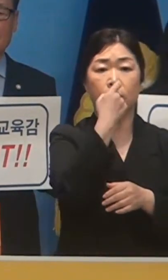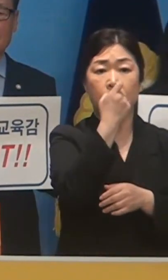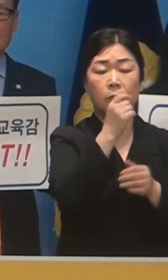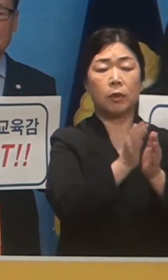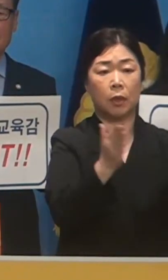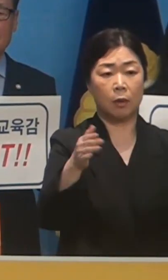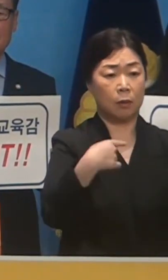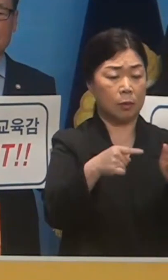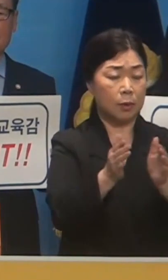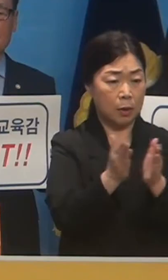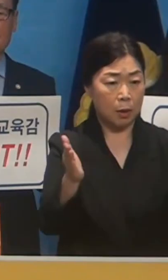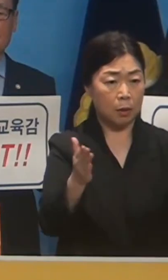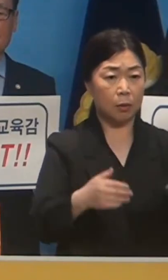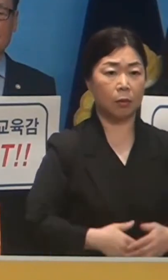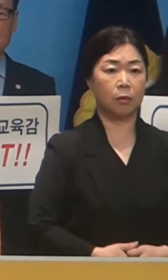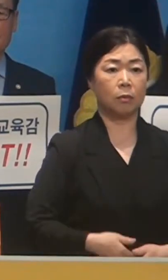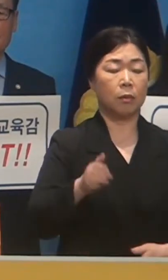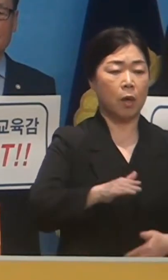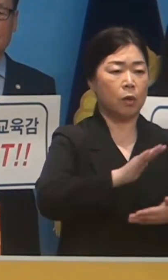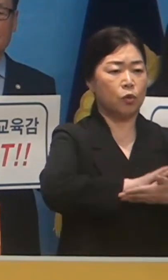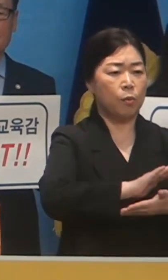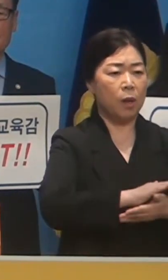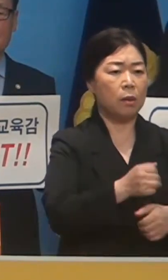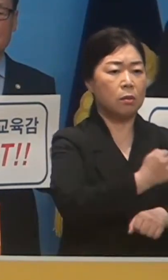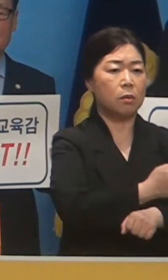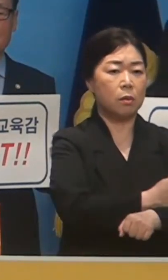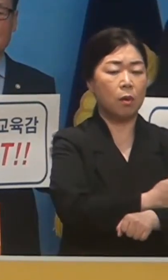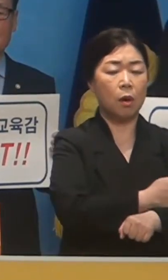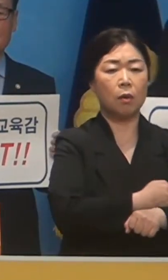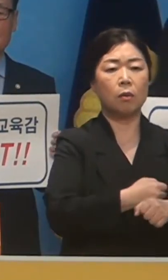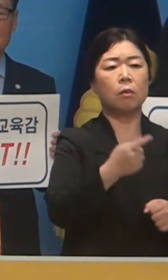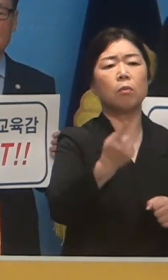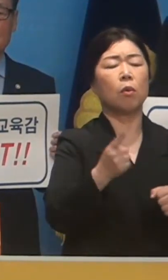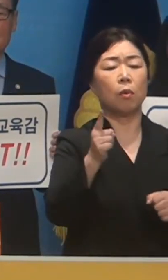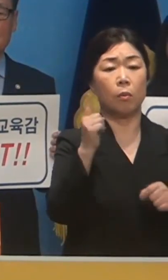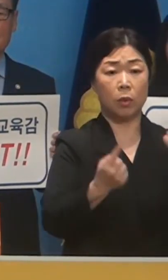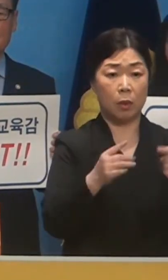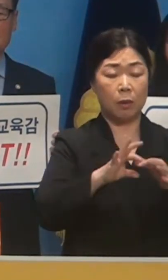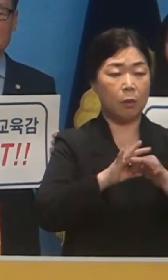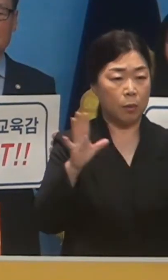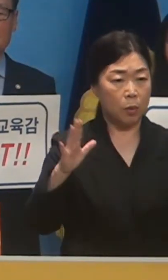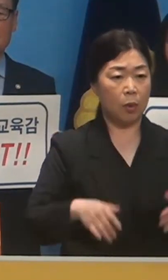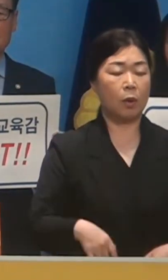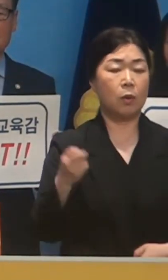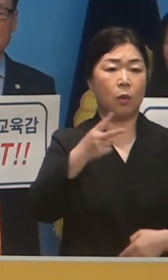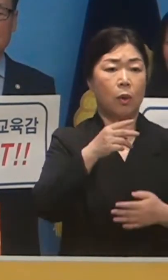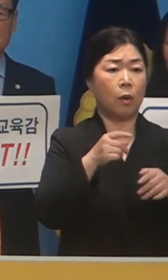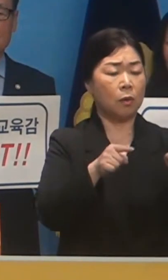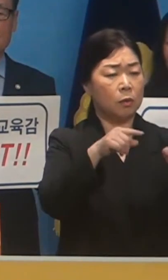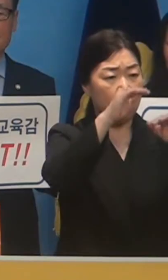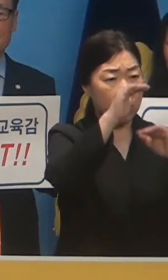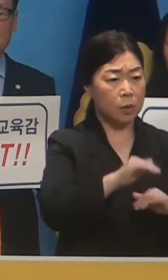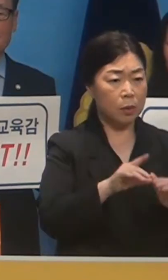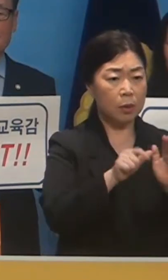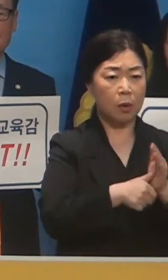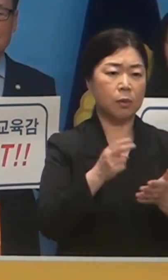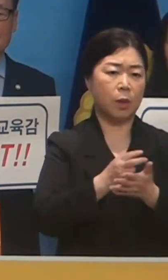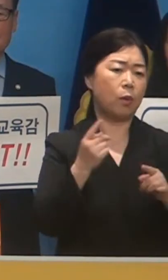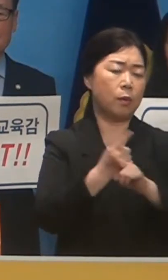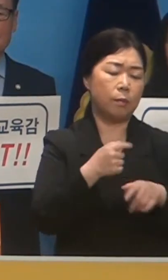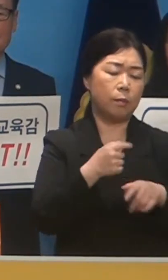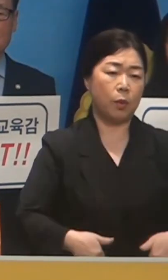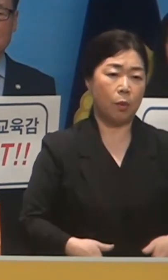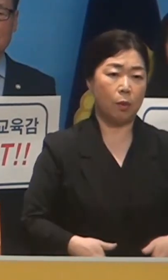사실만 증명할 뿐 출판 실적을 증명하는 것이 아니므로 제도 개선이 필요한 문제일 뿐입니다.